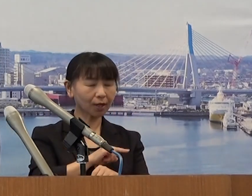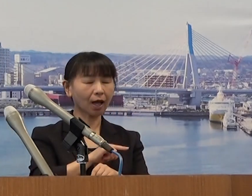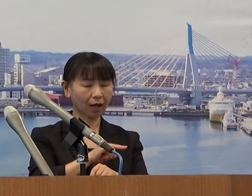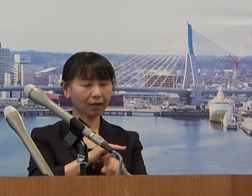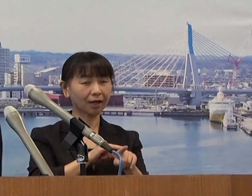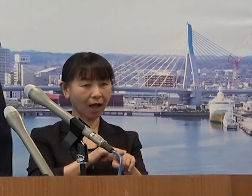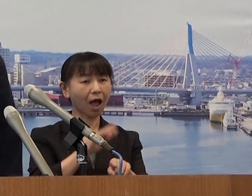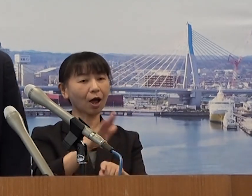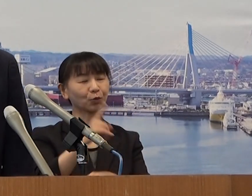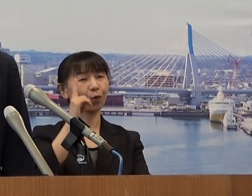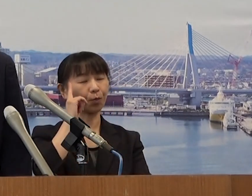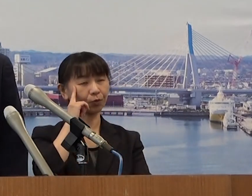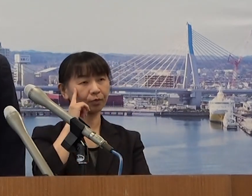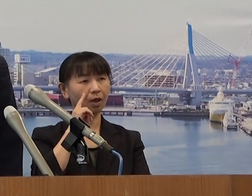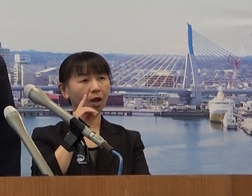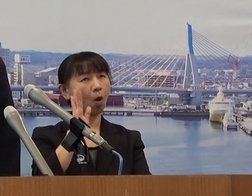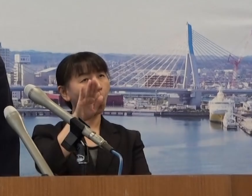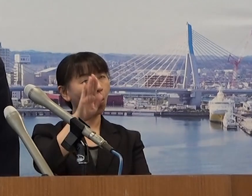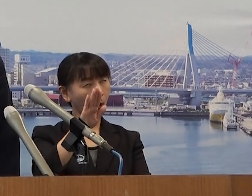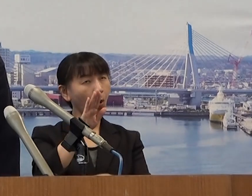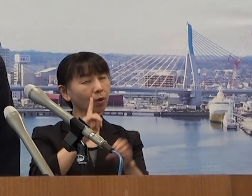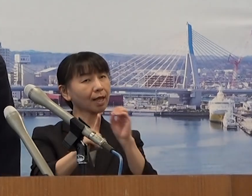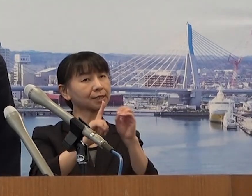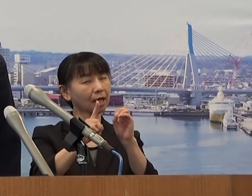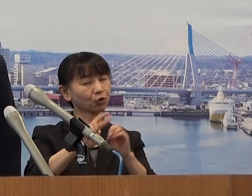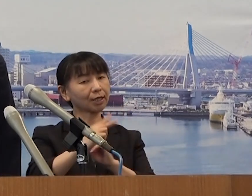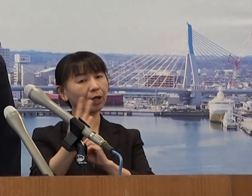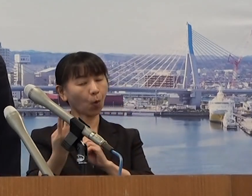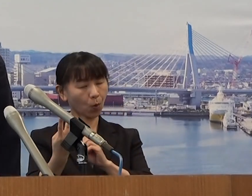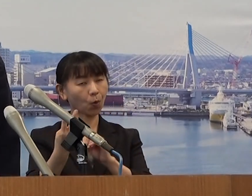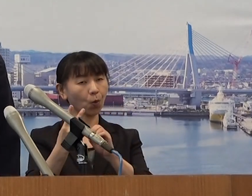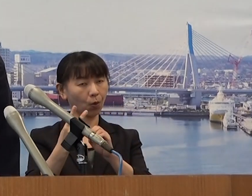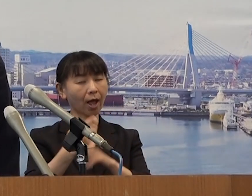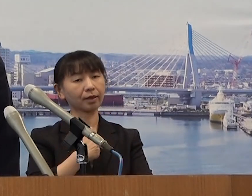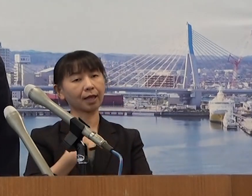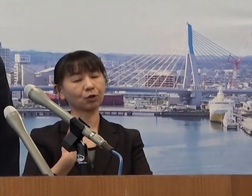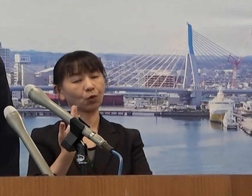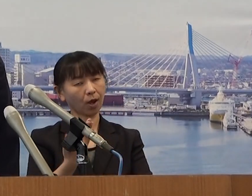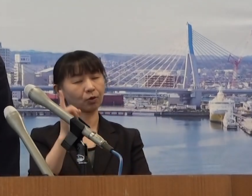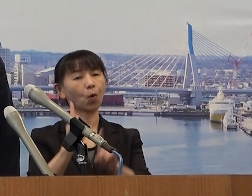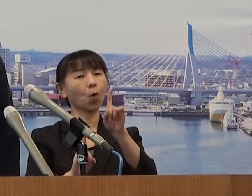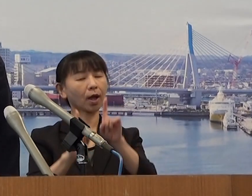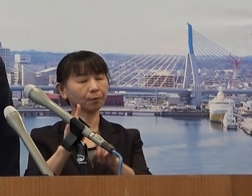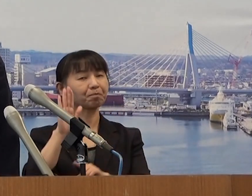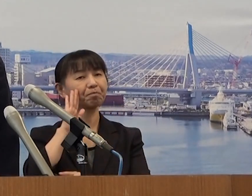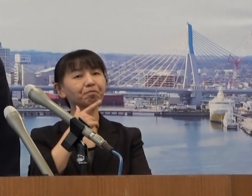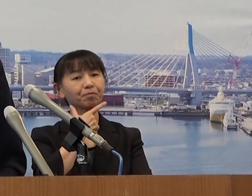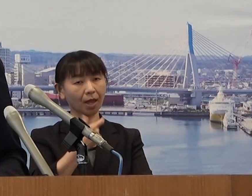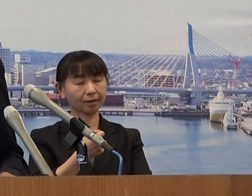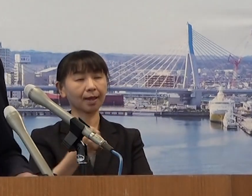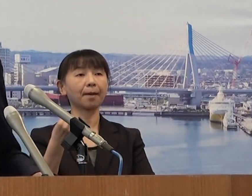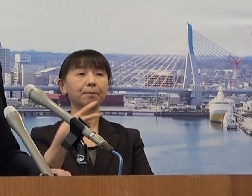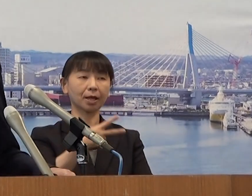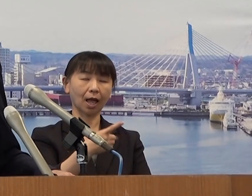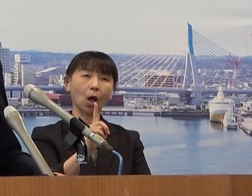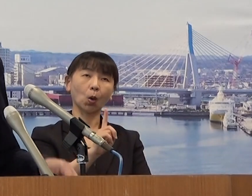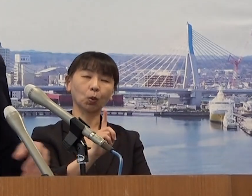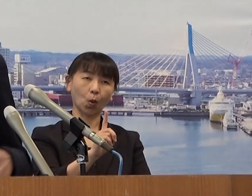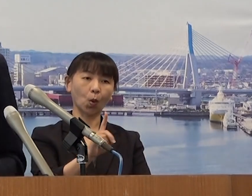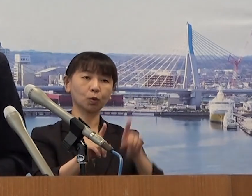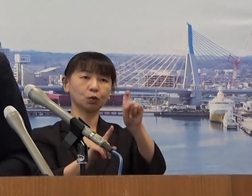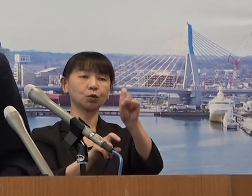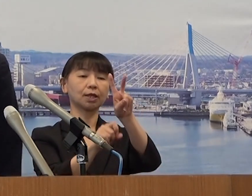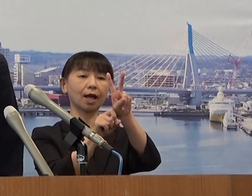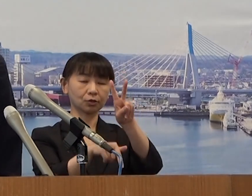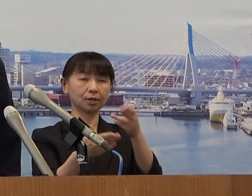ども、まあ、今後なんかデジタルとかに移行される考えとかあるのかについても合わせてお聞かせいただければっていうのと、あとまあどのように、まあ、実際12月